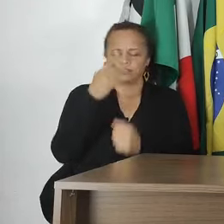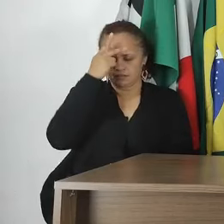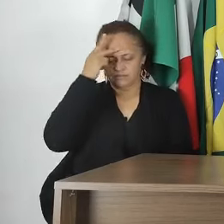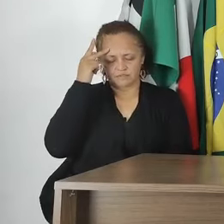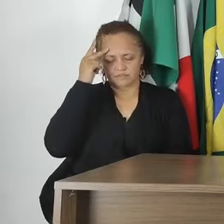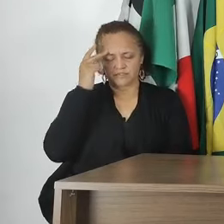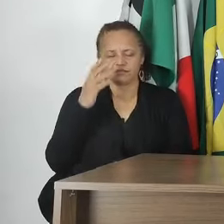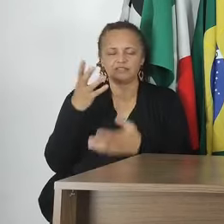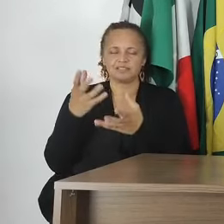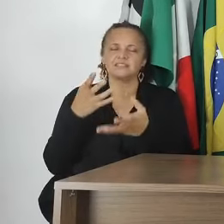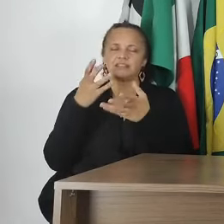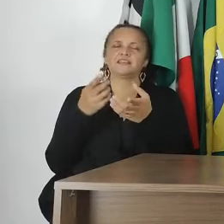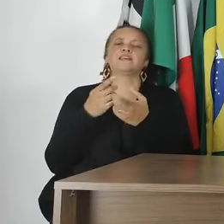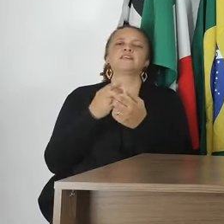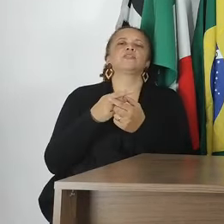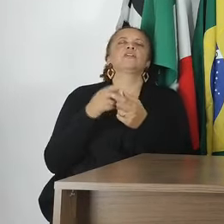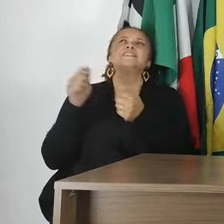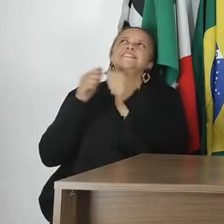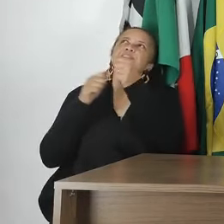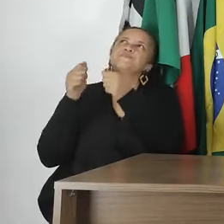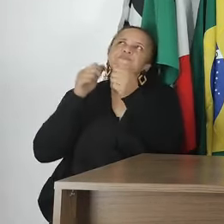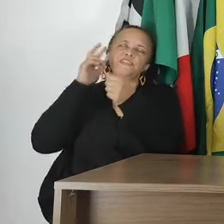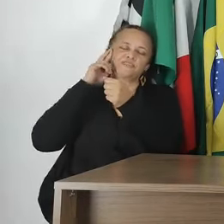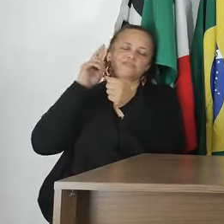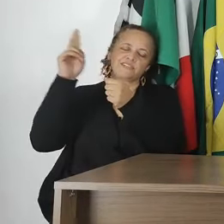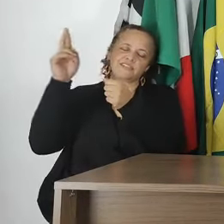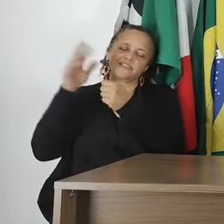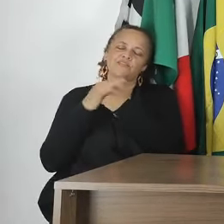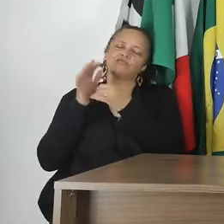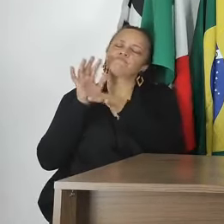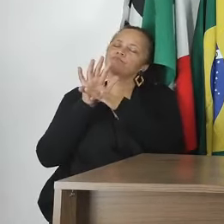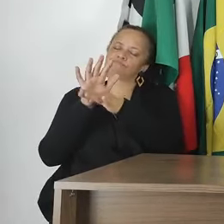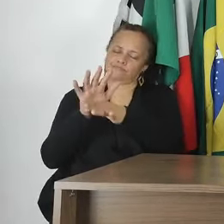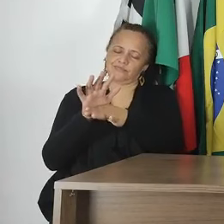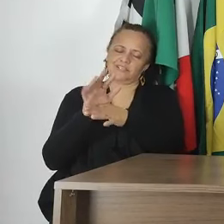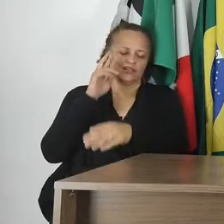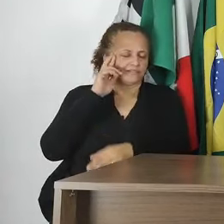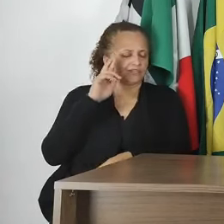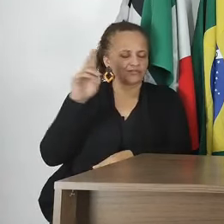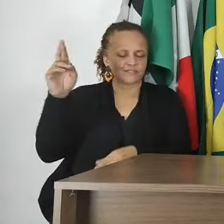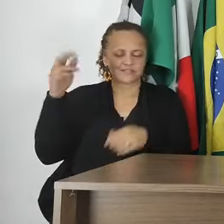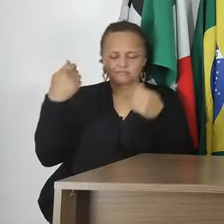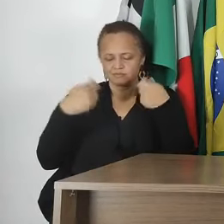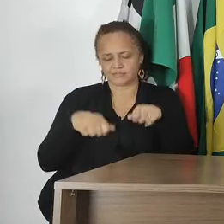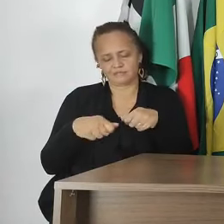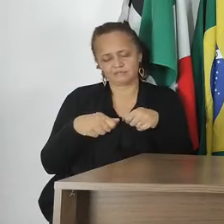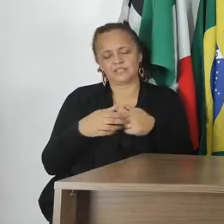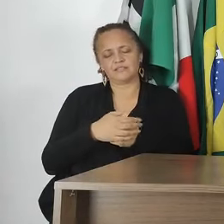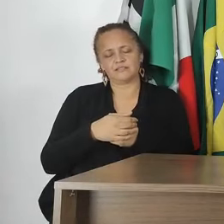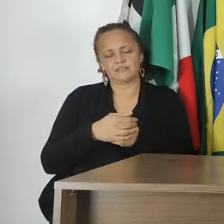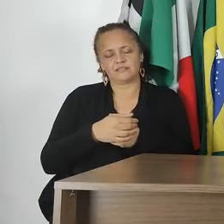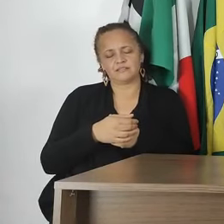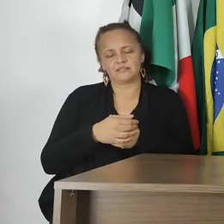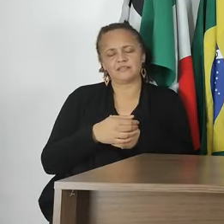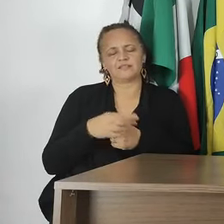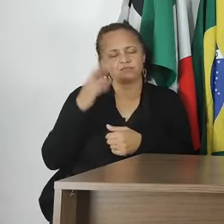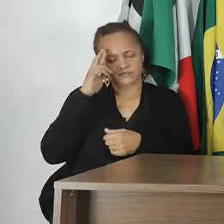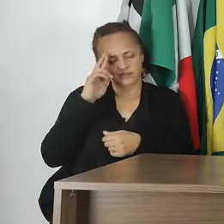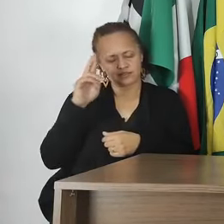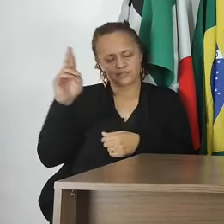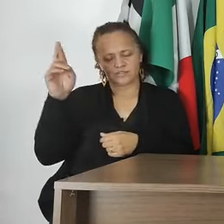Pai, têm o desejo de servir, o desejo de estar abençoando essa obra, que o Senhor venha capacitá-lo, que o Senhor venha